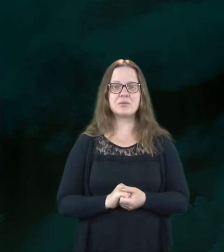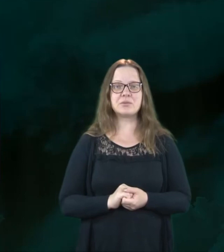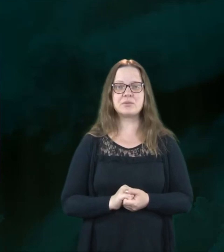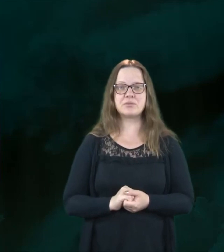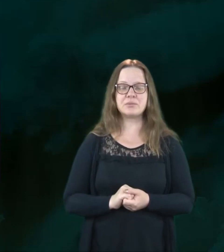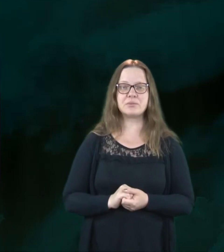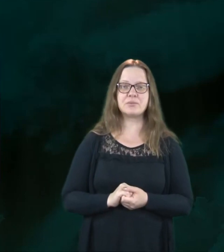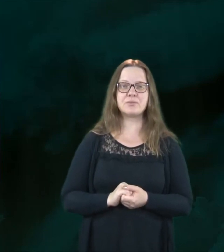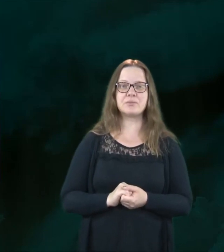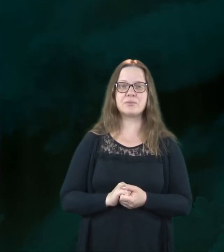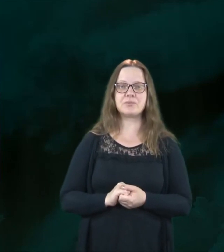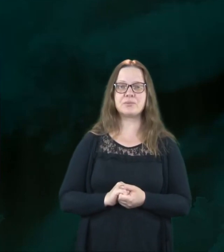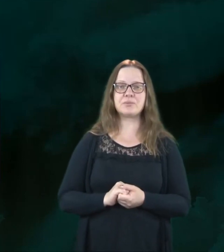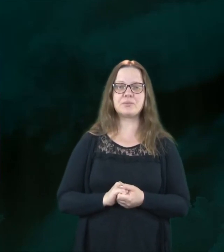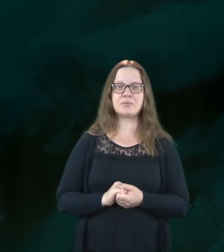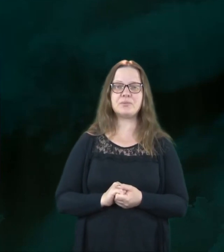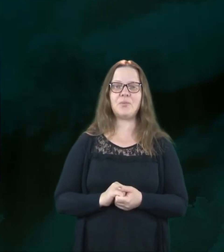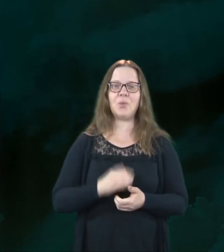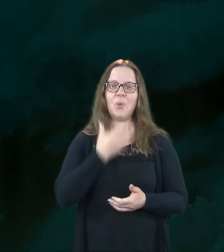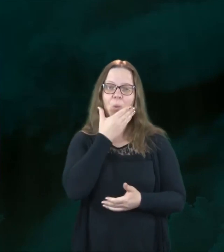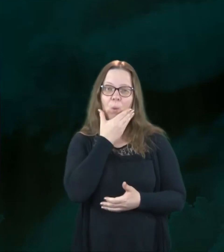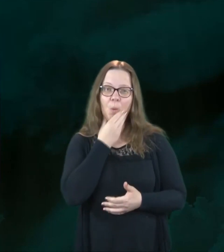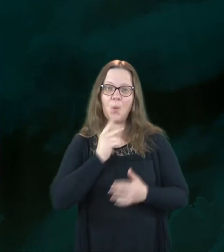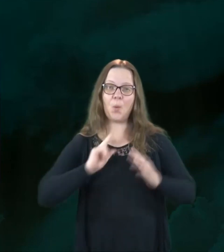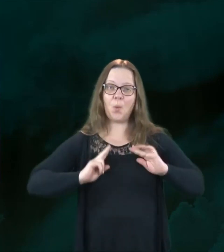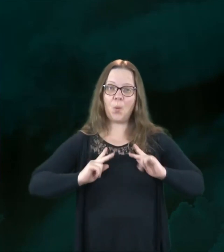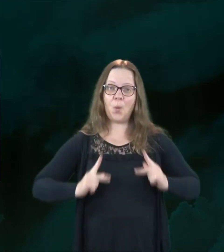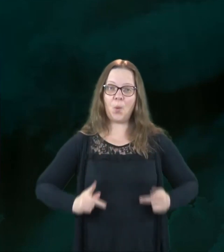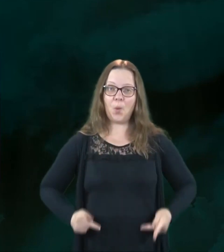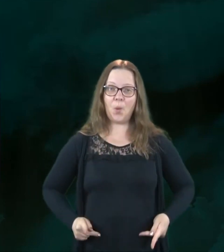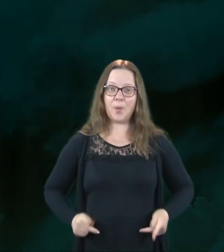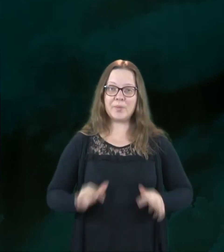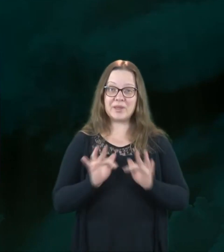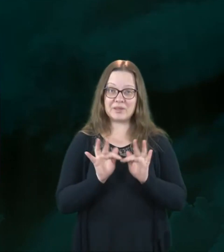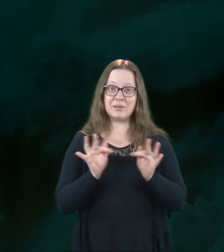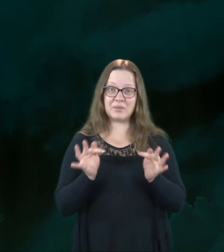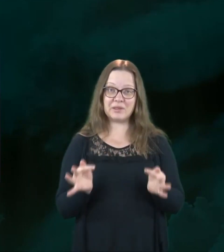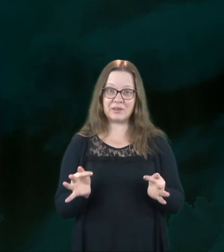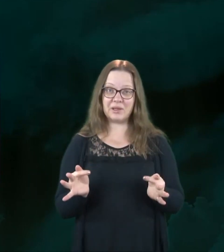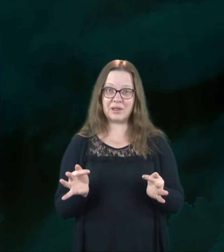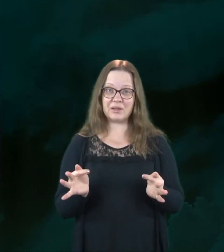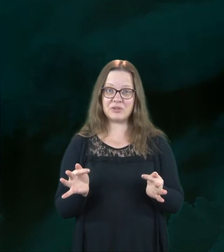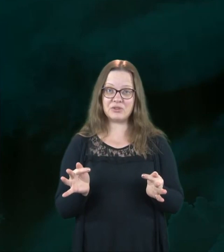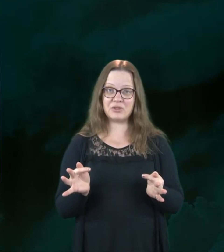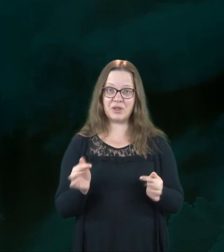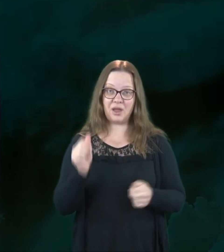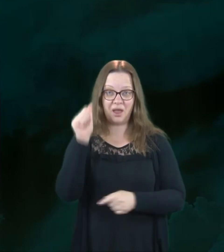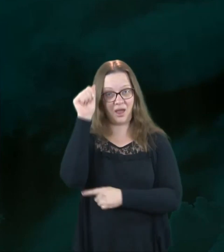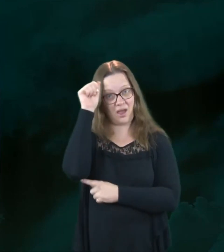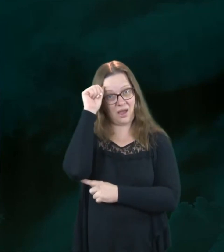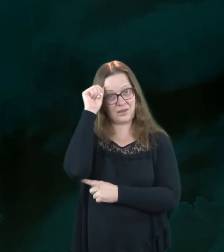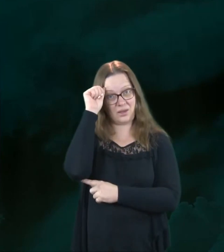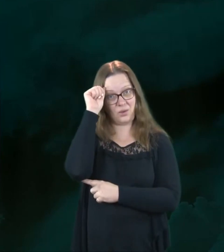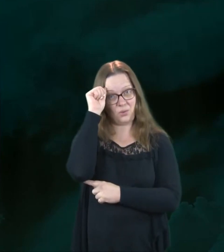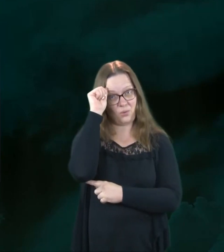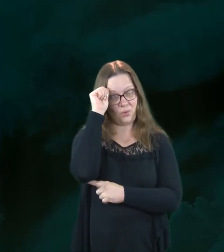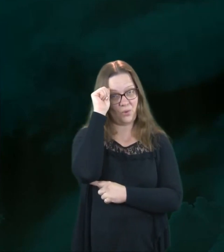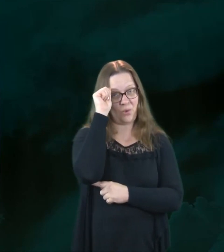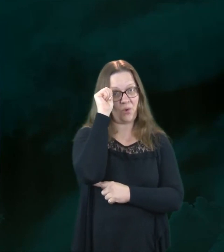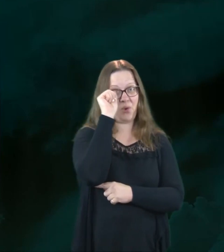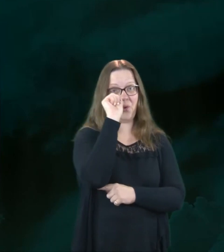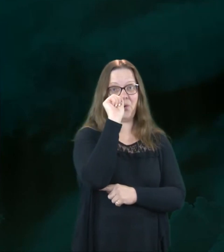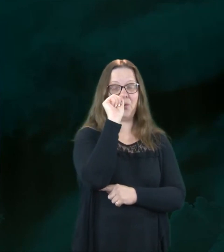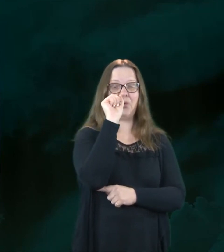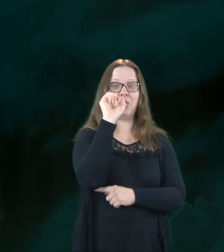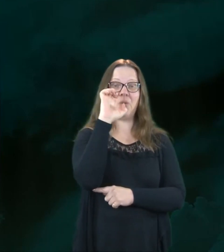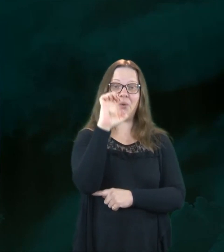O homem, nessa simplicidade, foi colocado no Jardim do Éden. E no Jardim do Éden, Deus